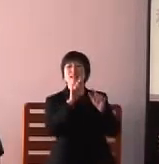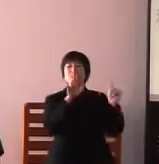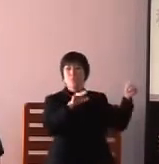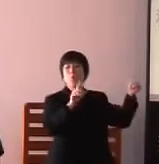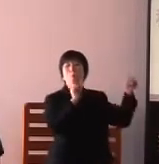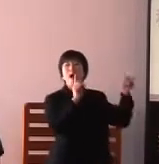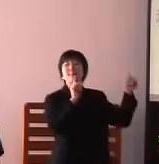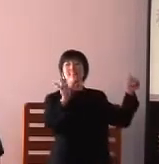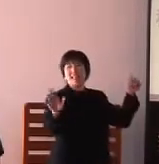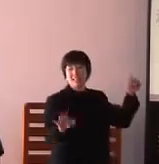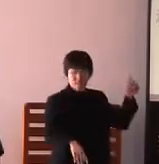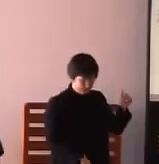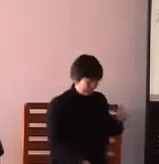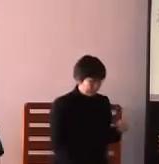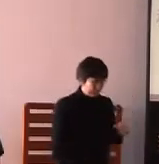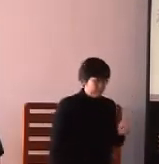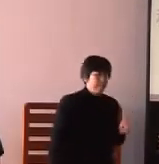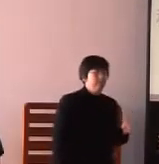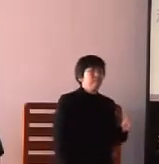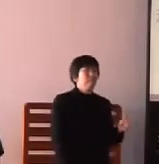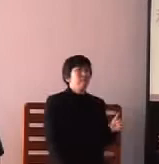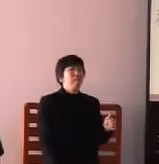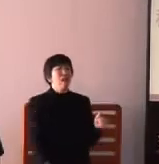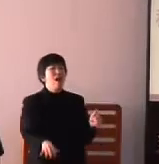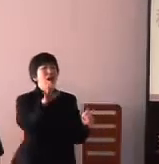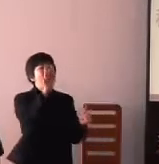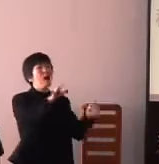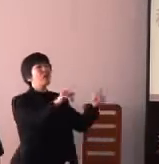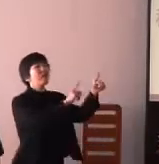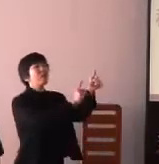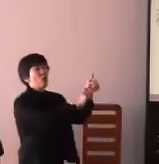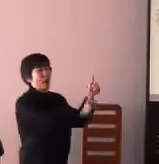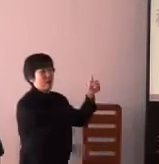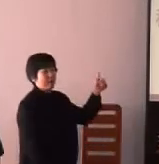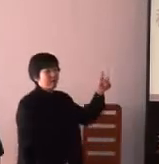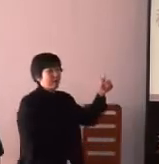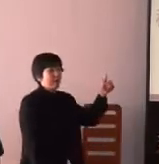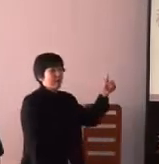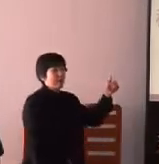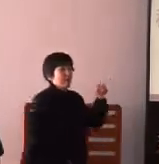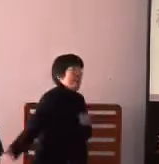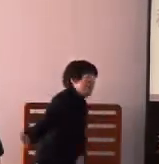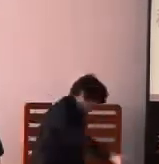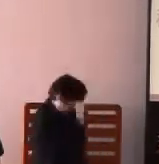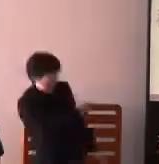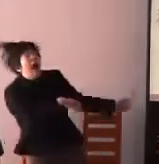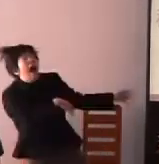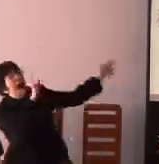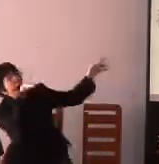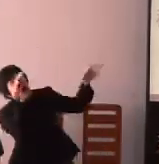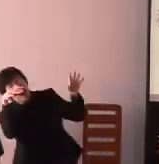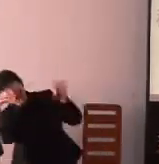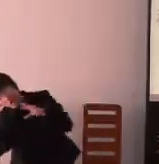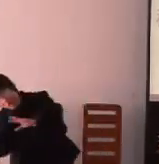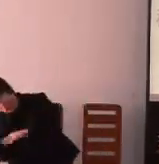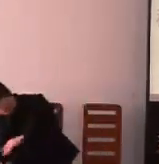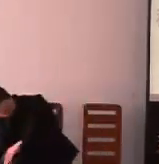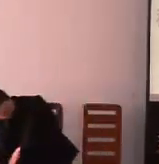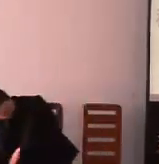ある男の人がパーンと跳ねられたんかな、でこれは何ですよね、死にました